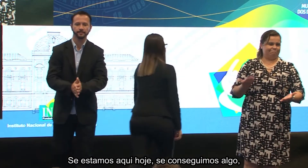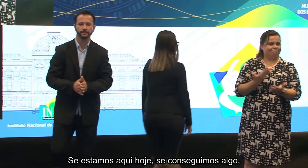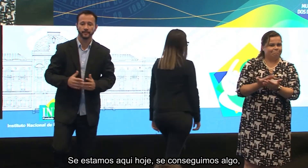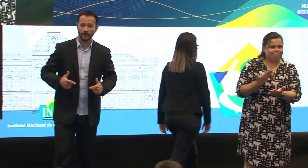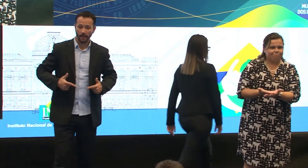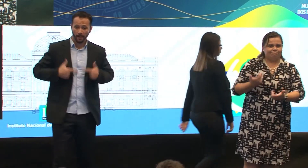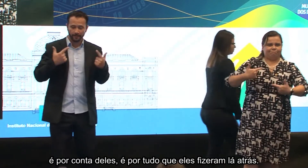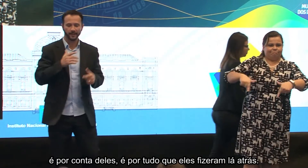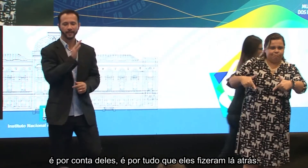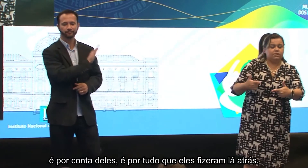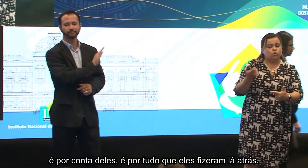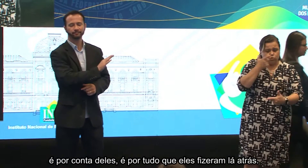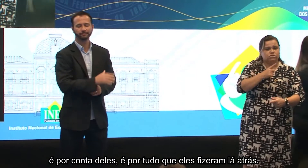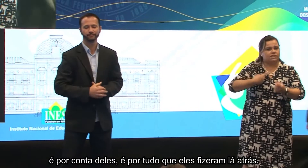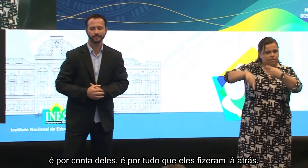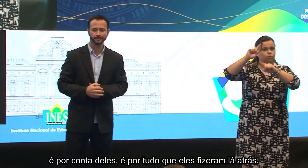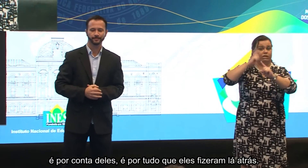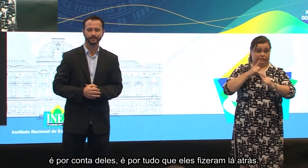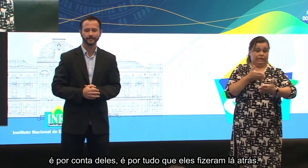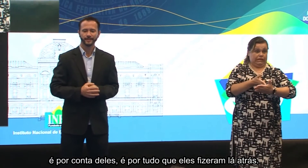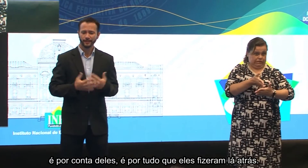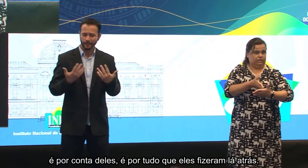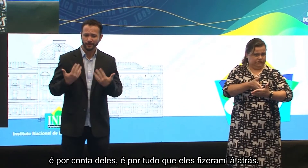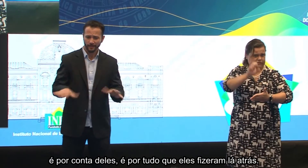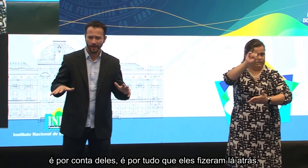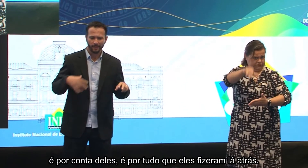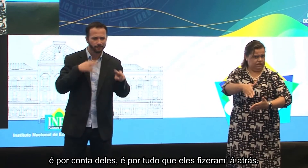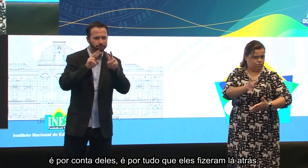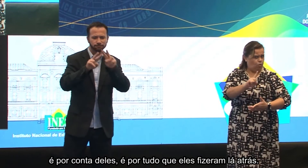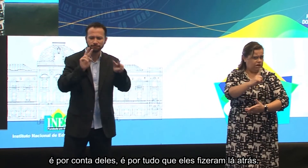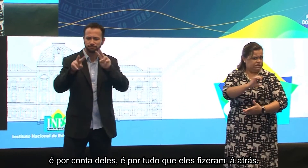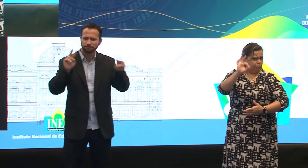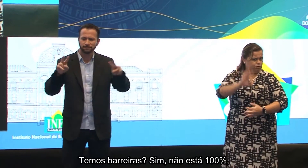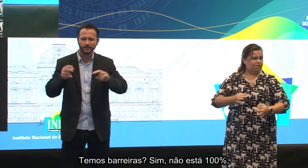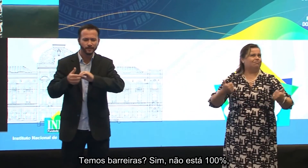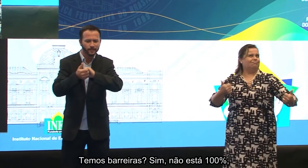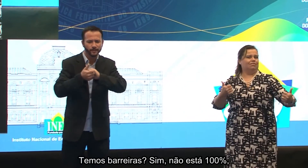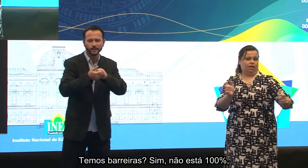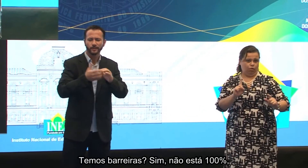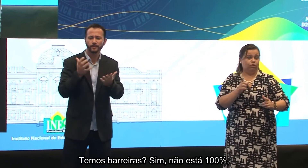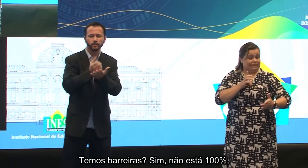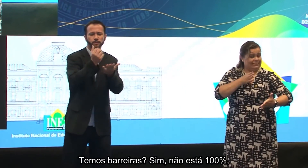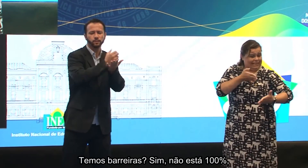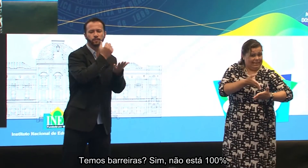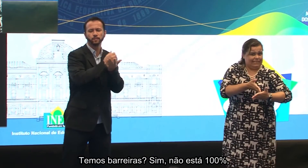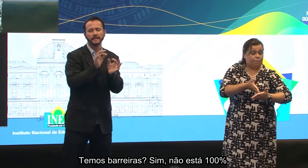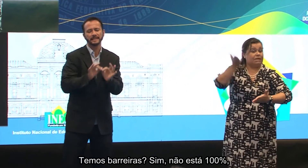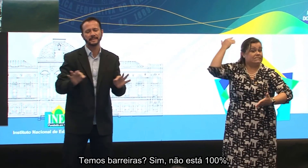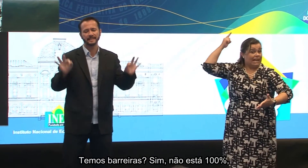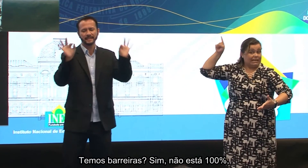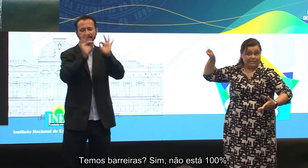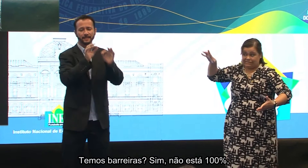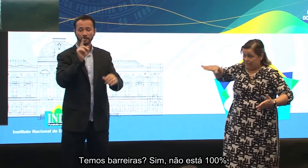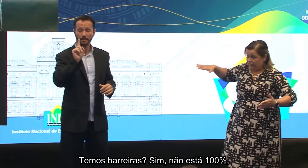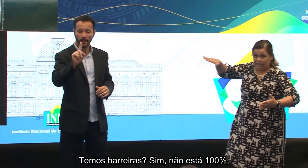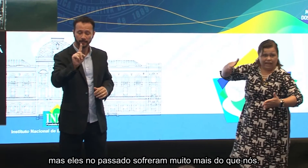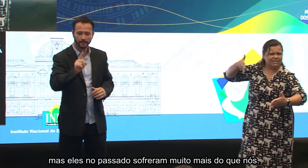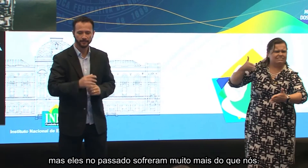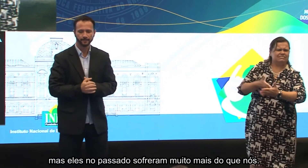algo, é por conta deles, é por tudo que eles fizeram lá atrás. Temos barreiras, sim, não está 100%, mas eles